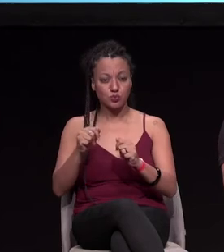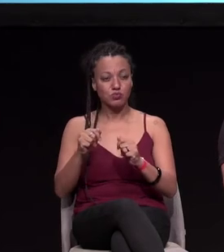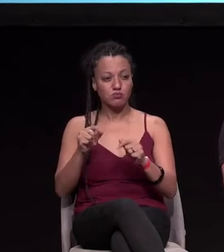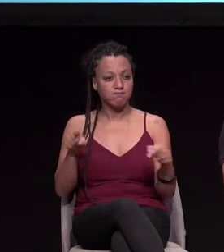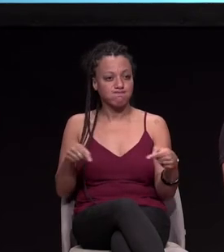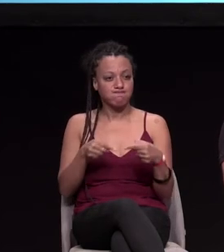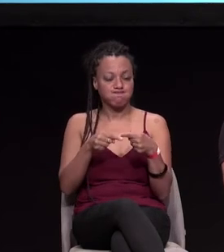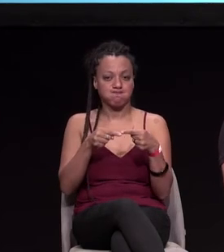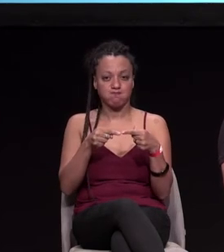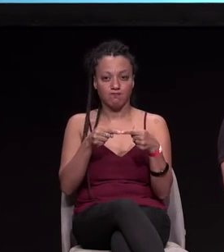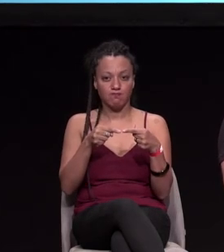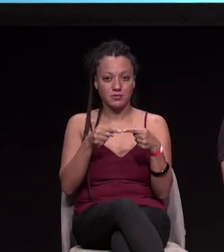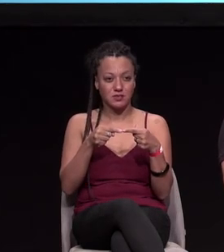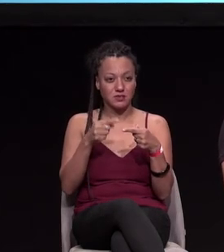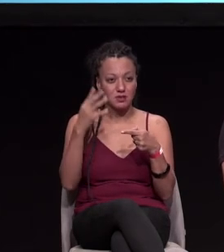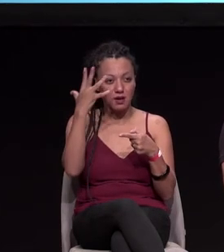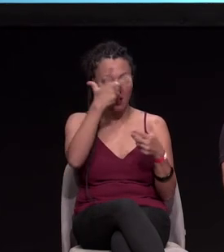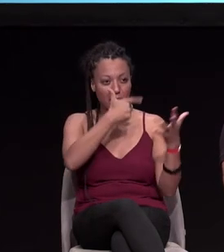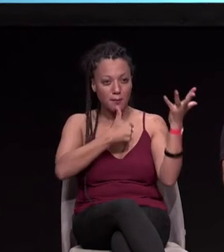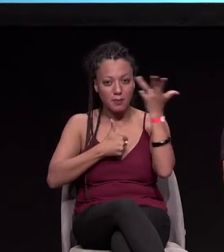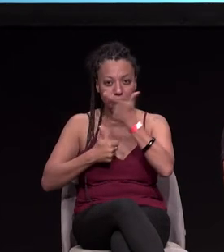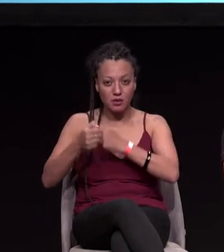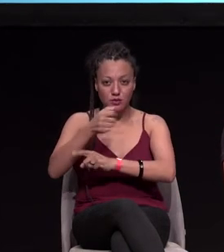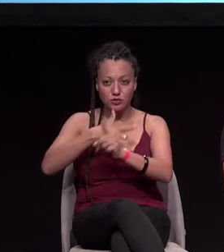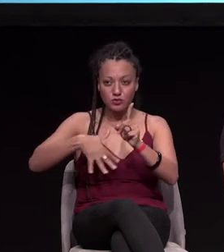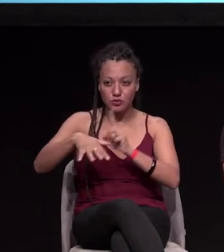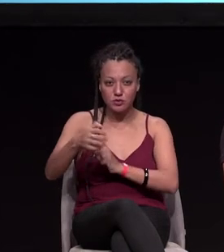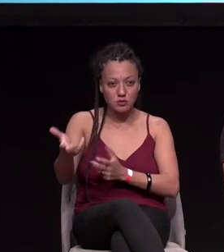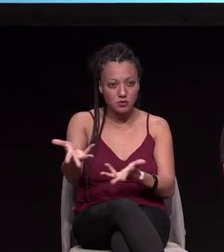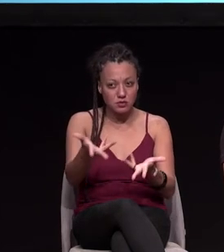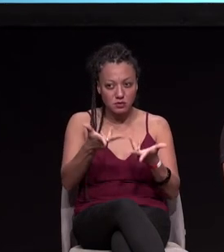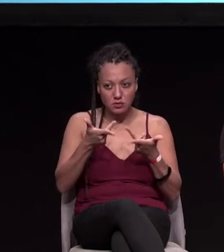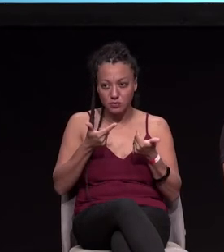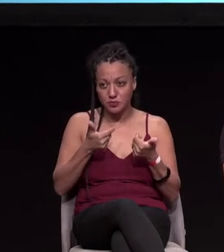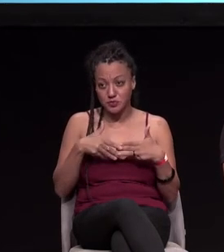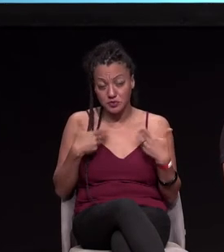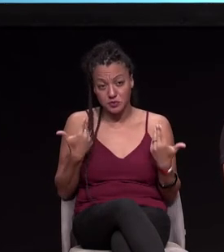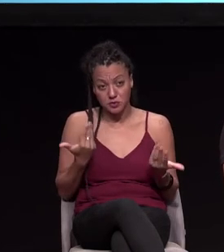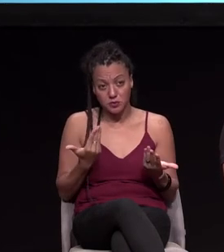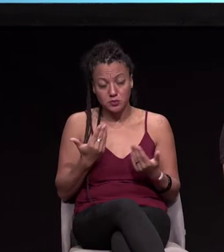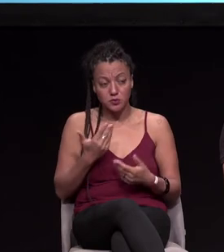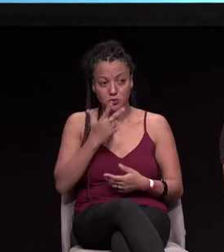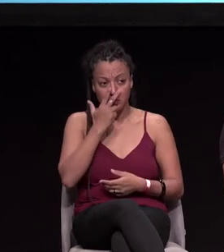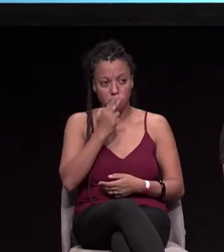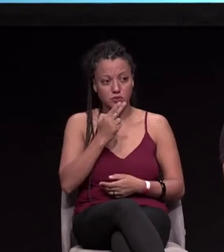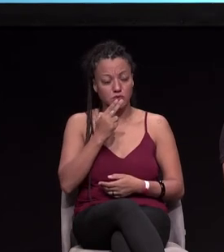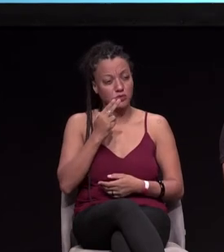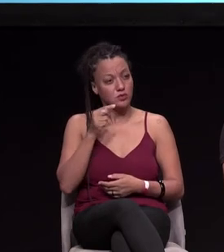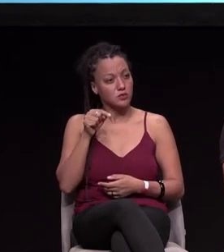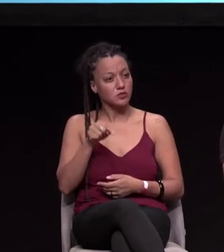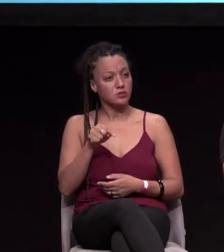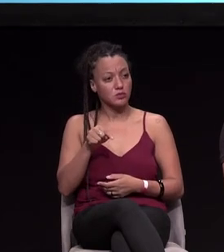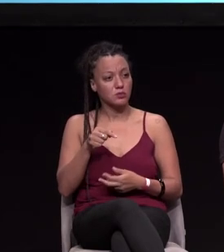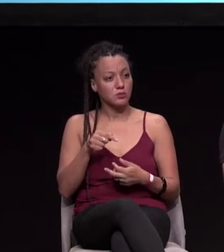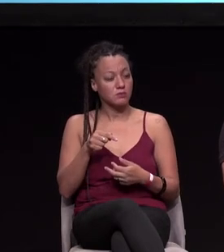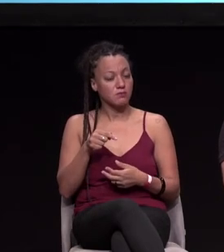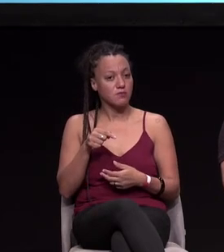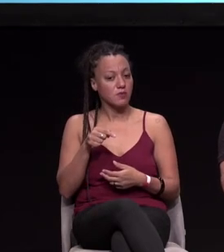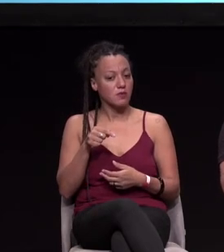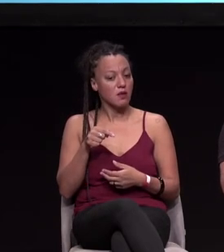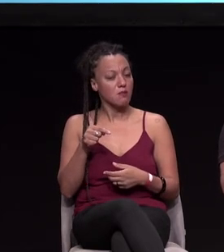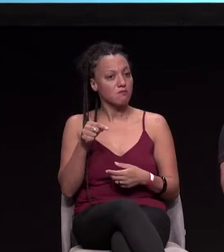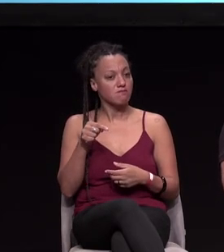beleza né toda vida da sociedade então assim é esse é um é um ponto de